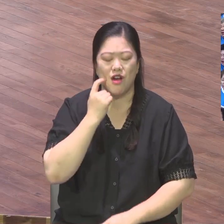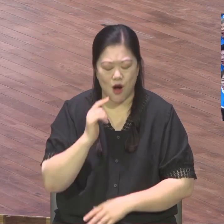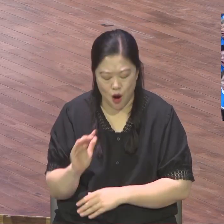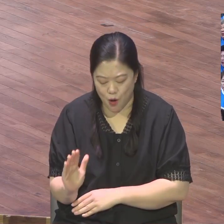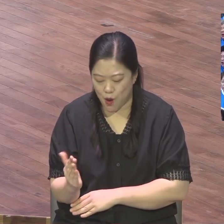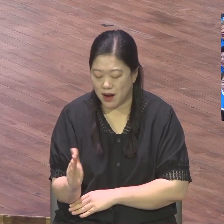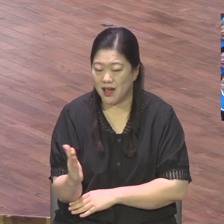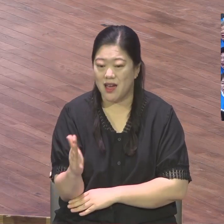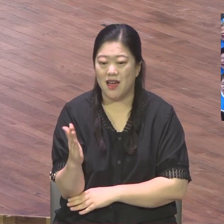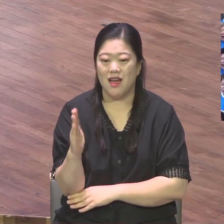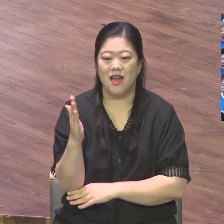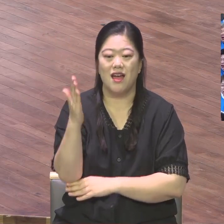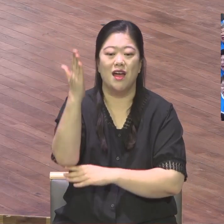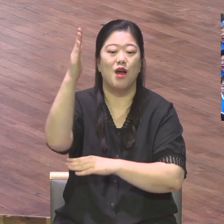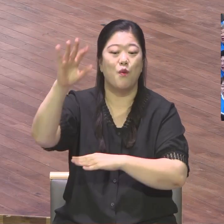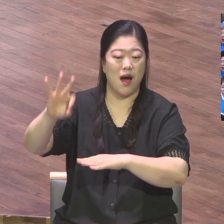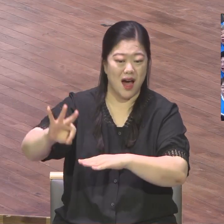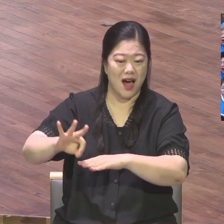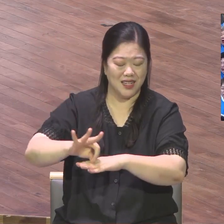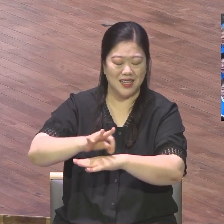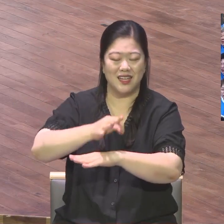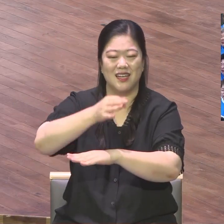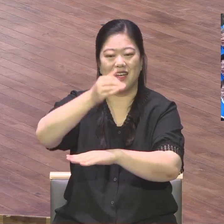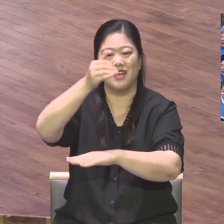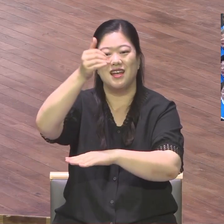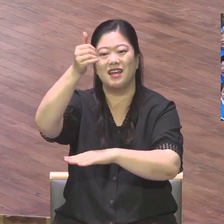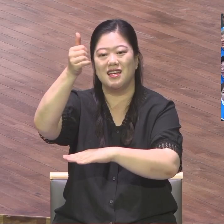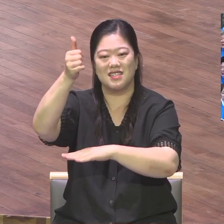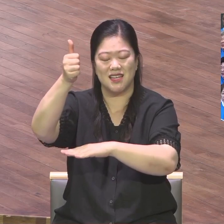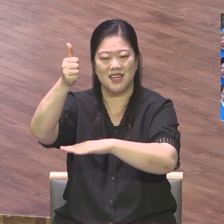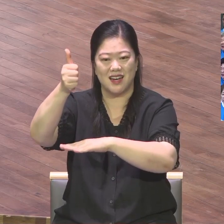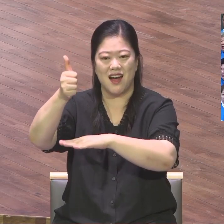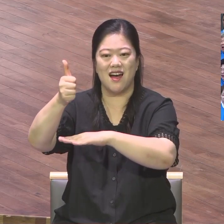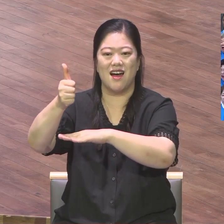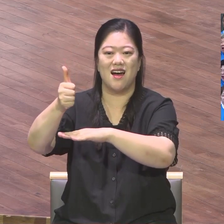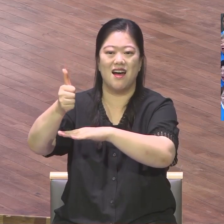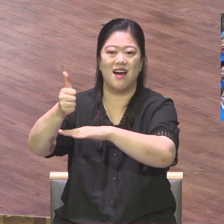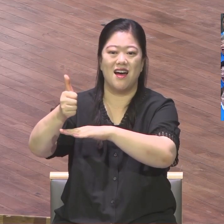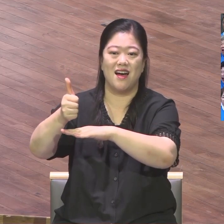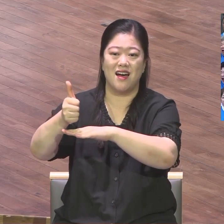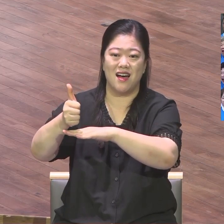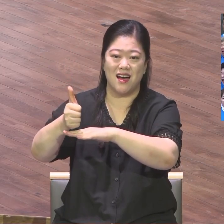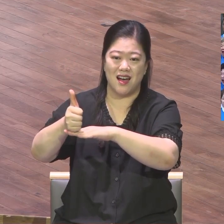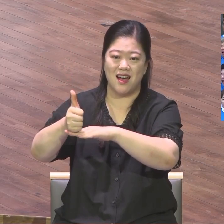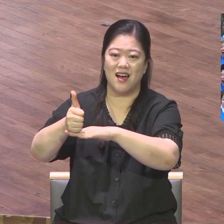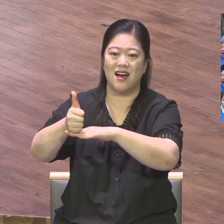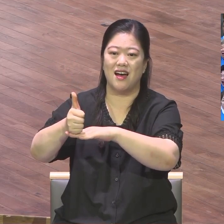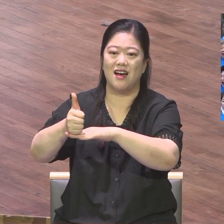아멘.